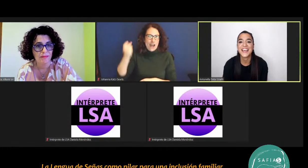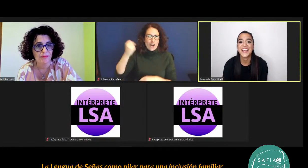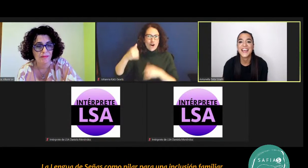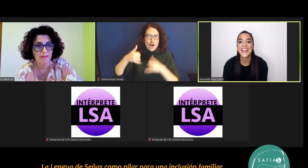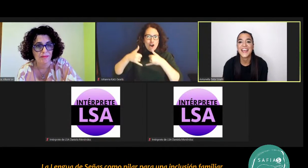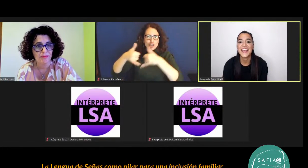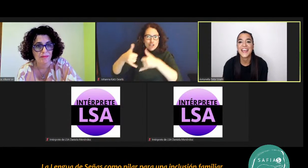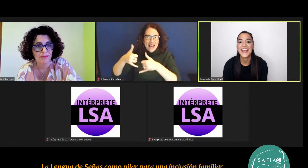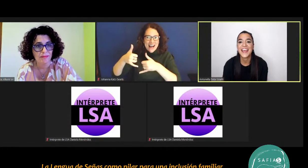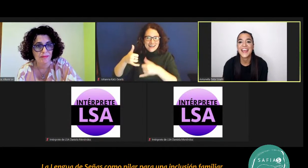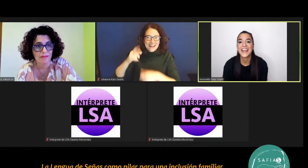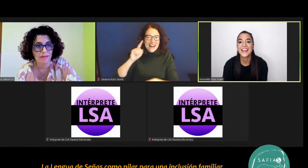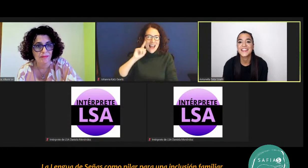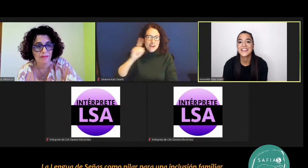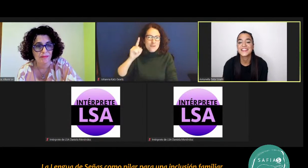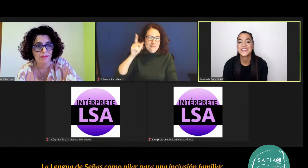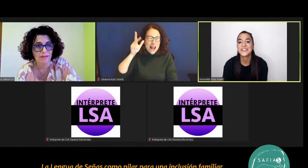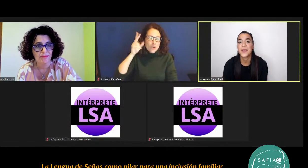dice,